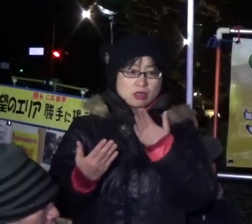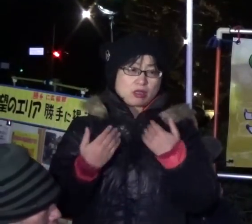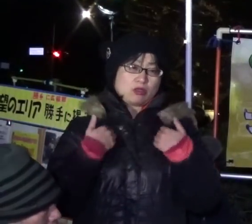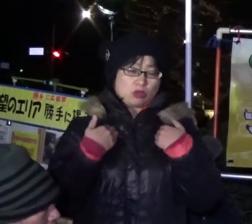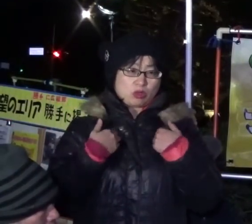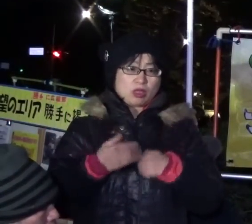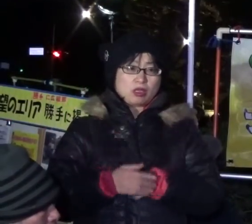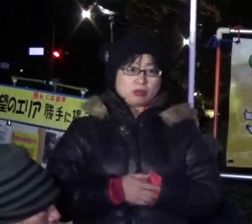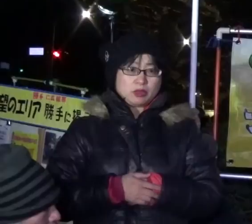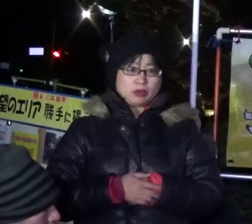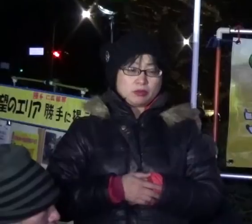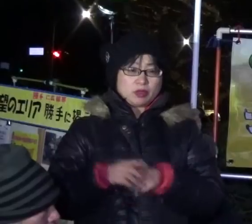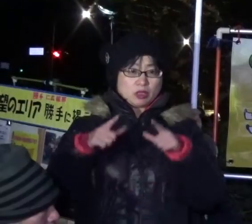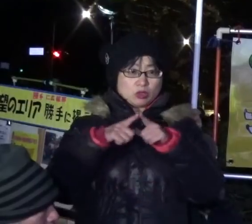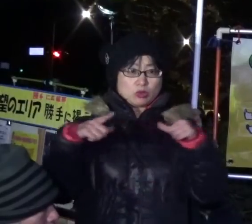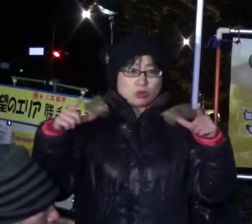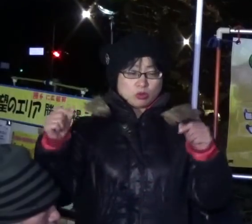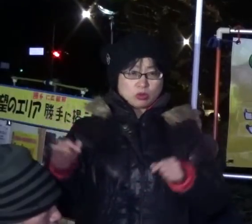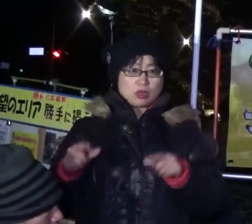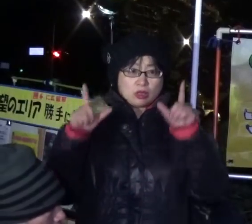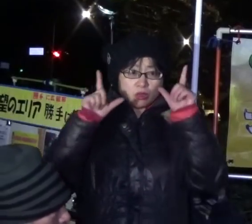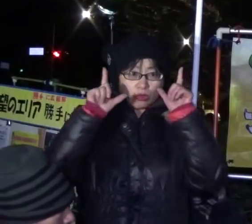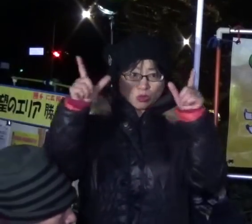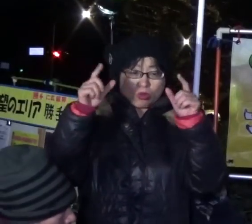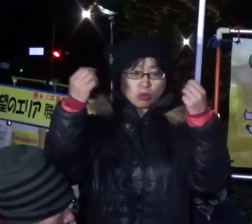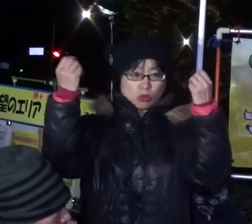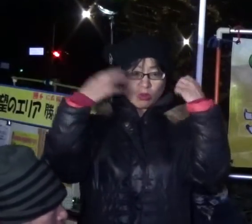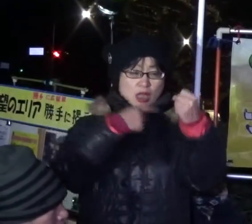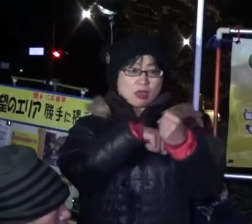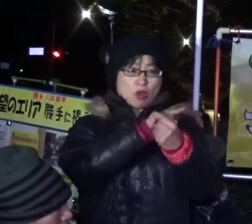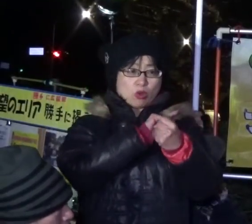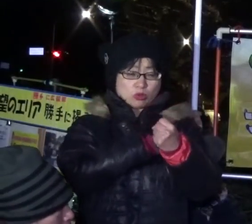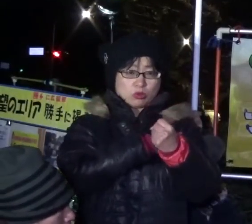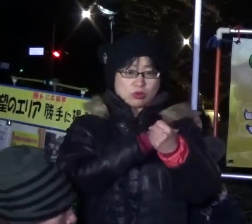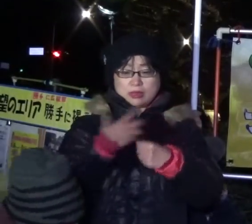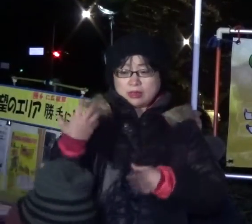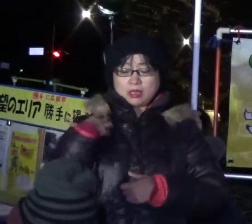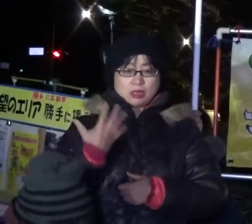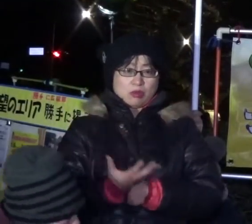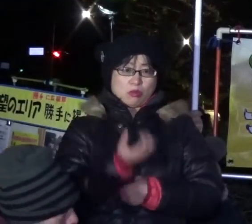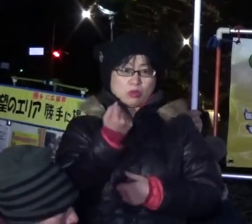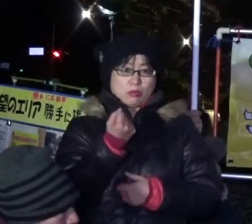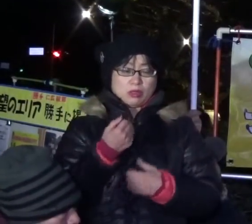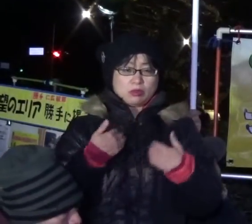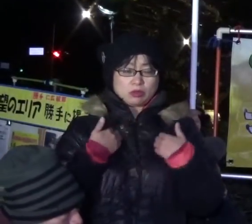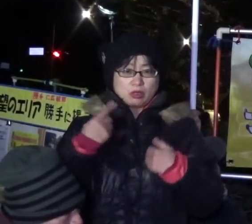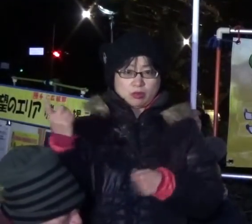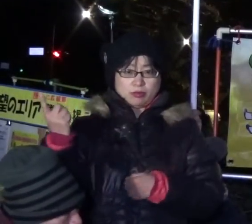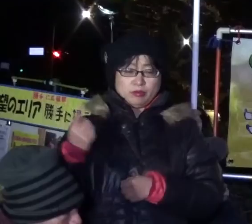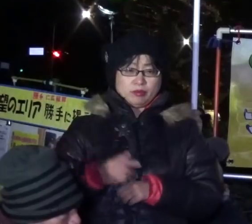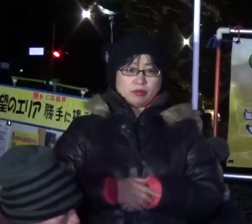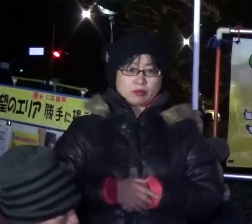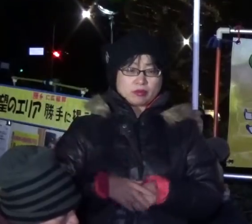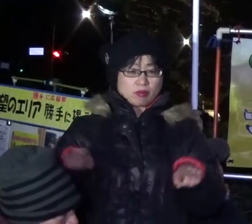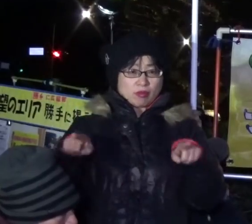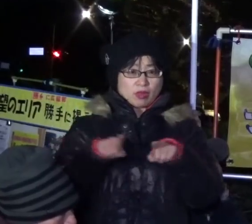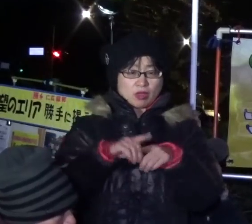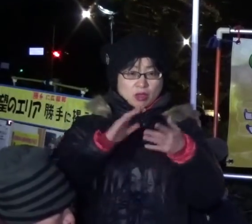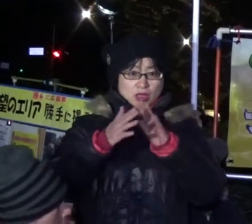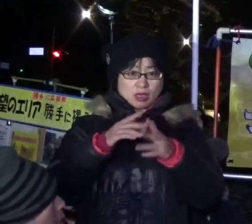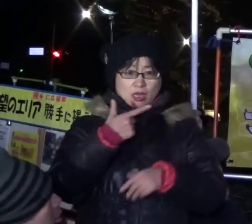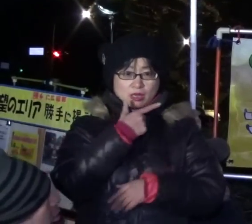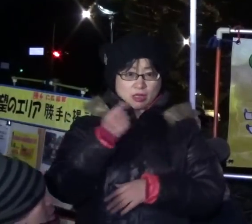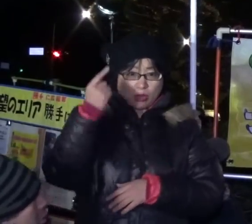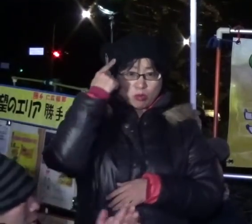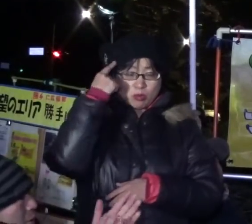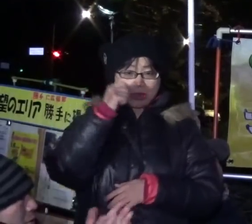国東電にしっかり、後か落とし前をつけさせなければいけないと思います。これからも皆さんと一緒に戦っていきたいと思いますので、